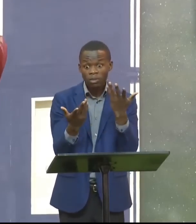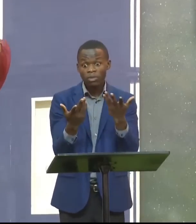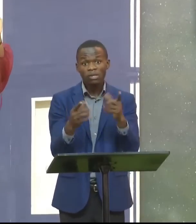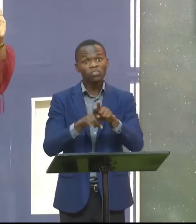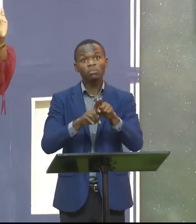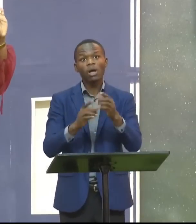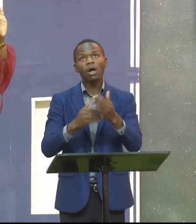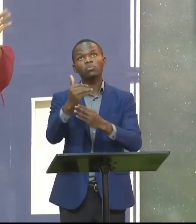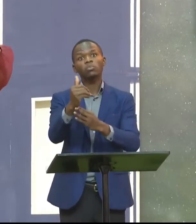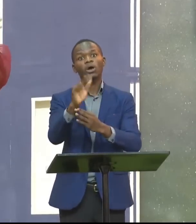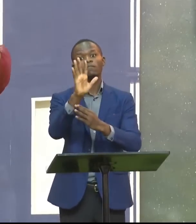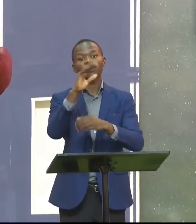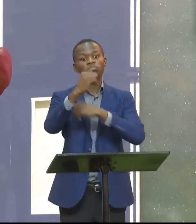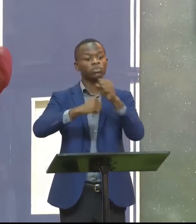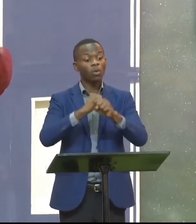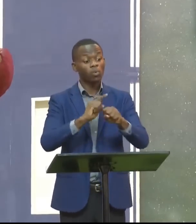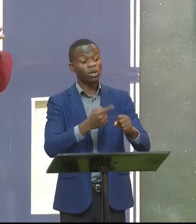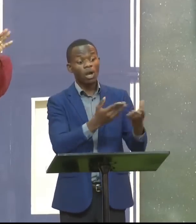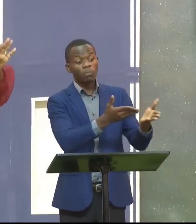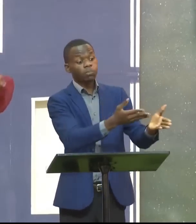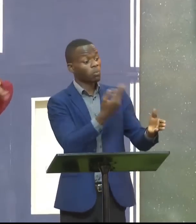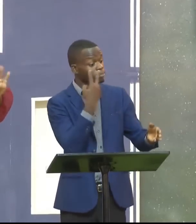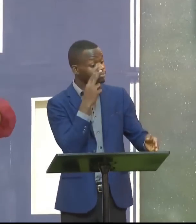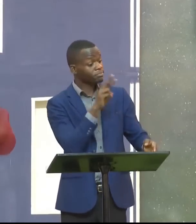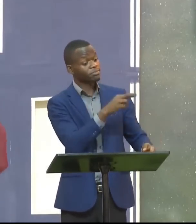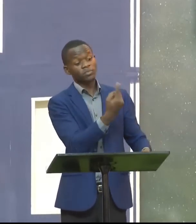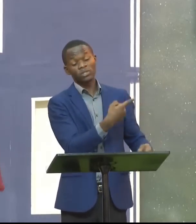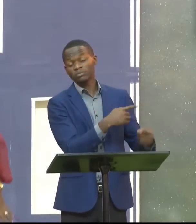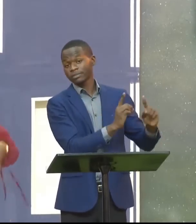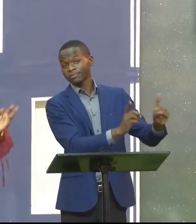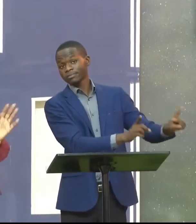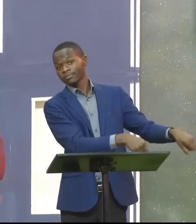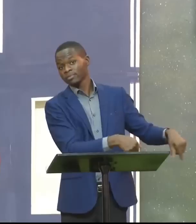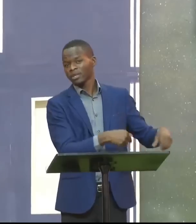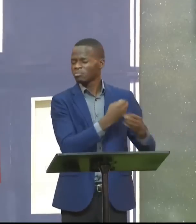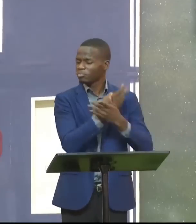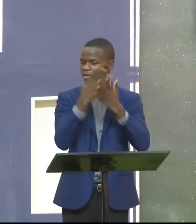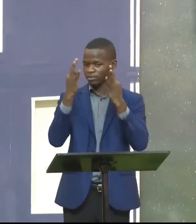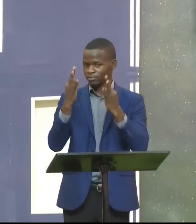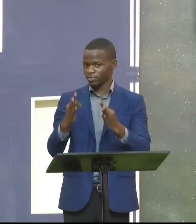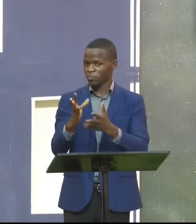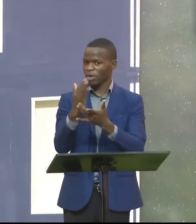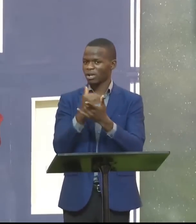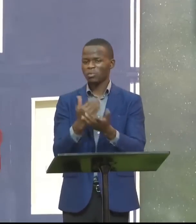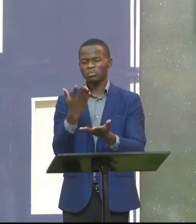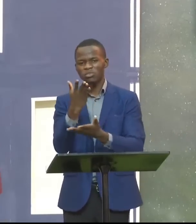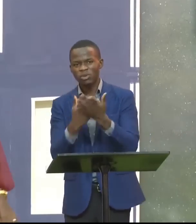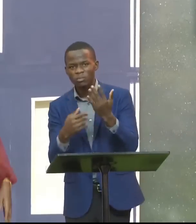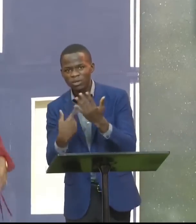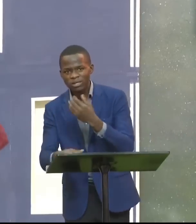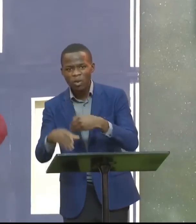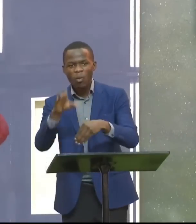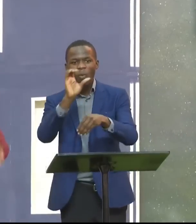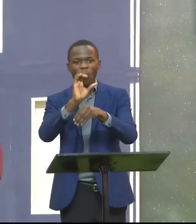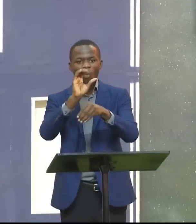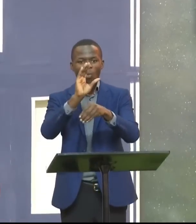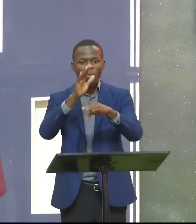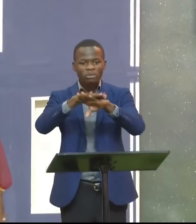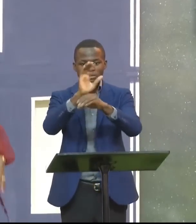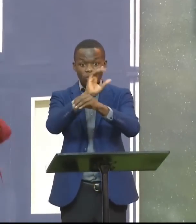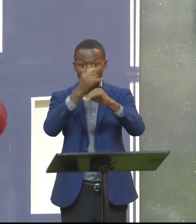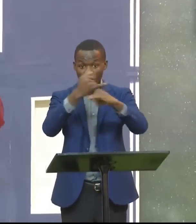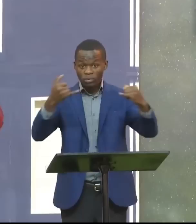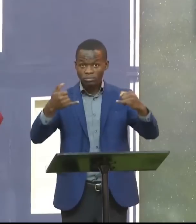to 5 years nga biri awo tutunulako bitunule ne tuteekaawo bingi online church ebintu bye mumpeereza